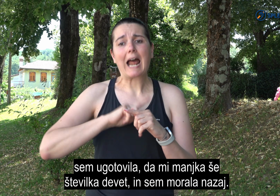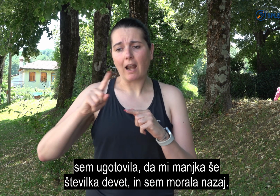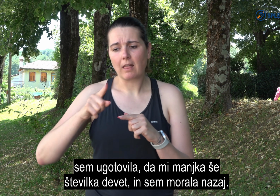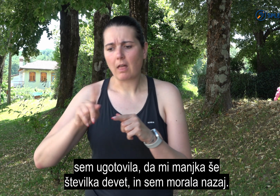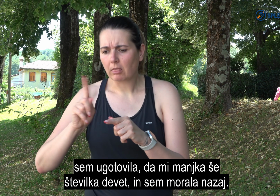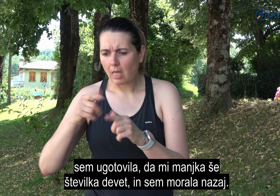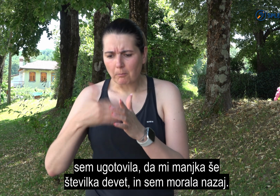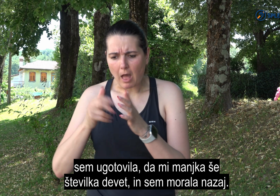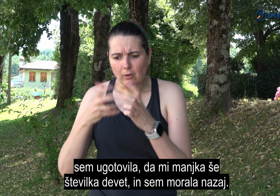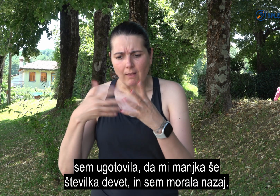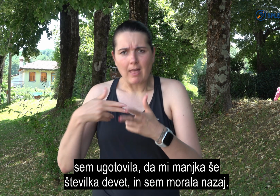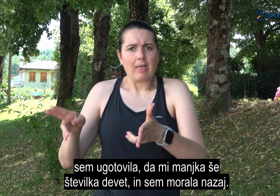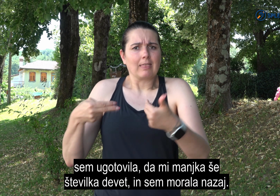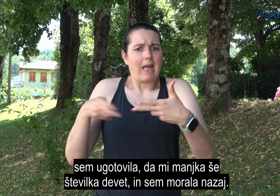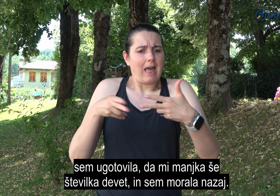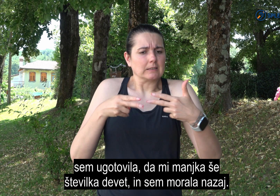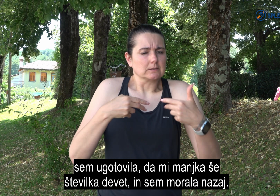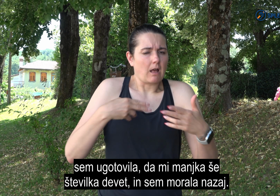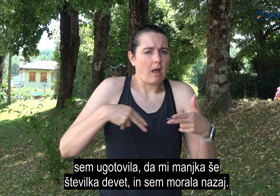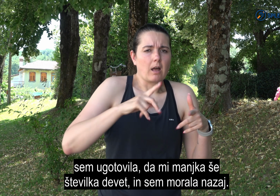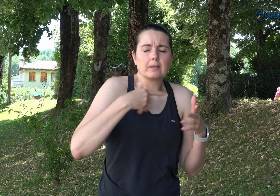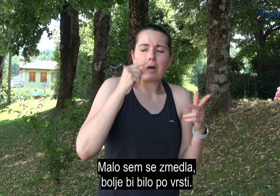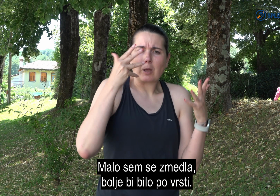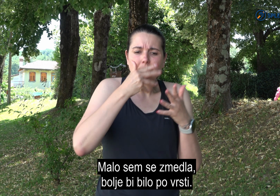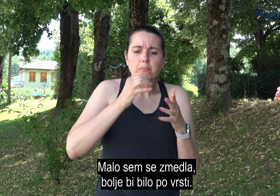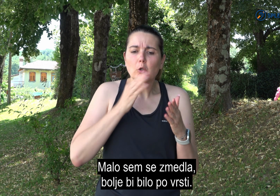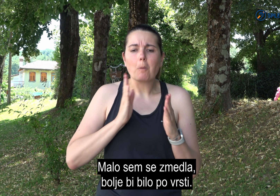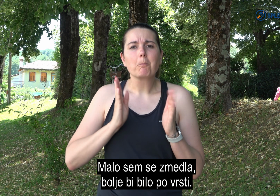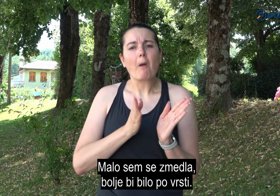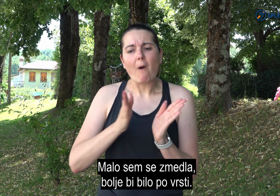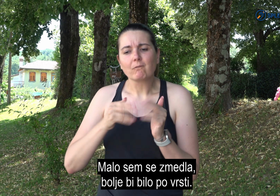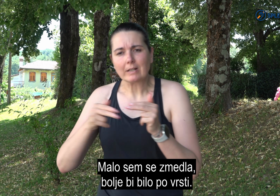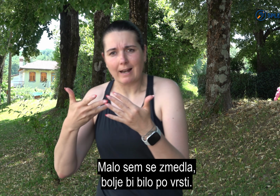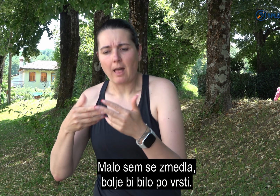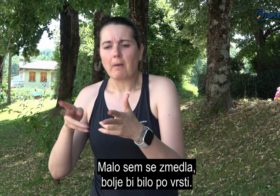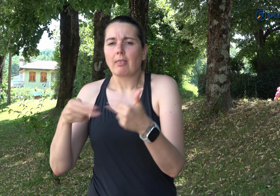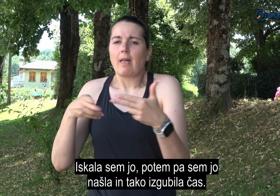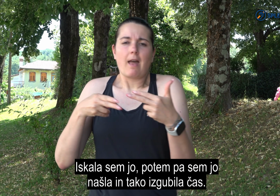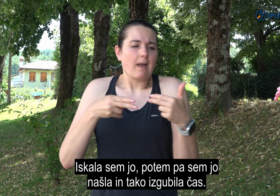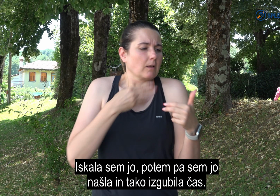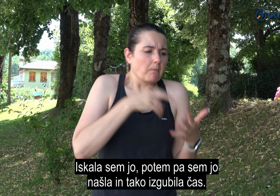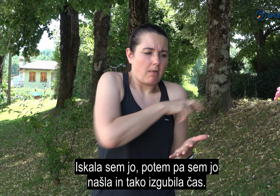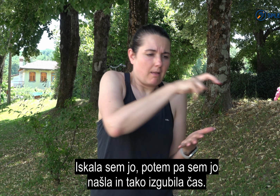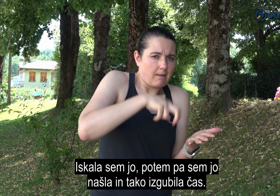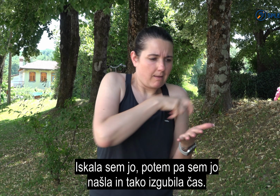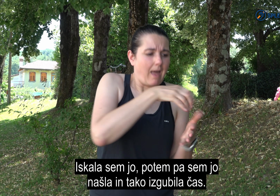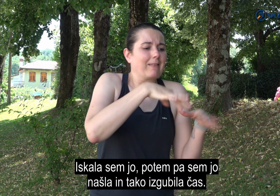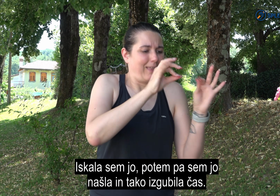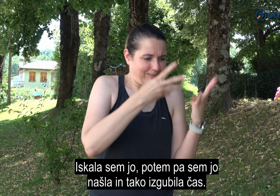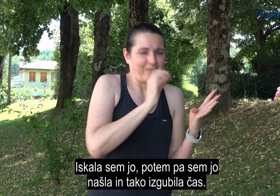morala nazaj. Malo sem se zmedla, bolje bi bilo po vrsti. Iskala sem jo, potem pa sem jo našla in tako izgubila